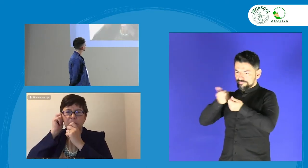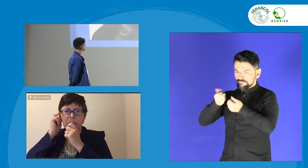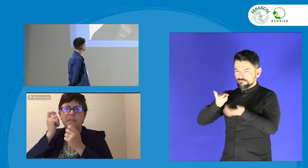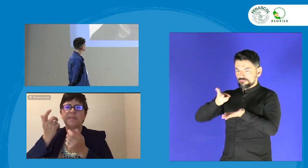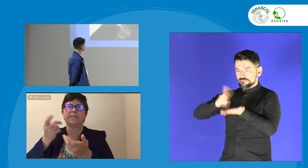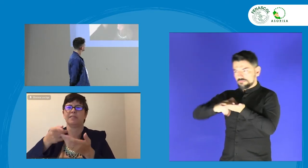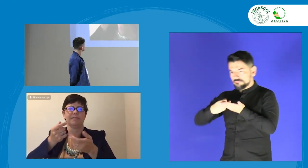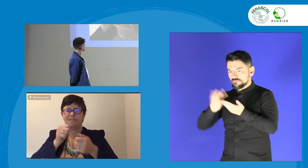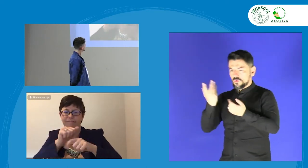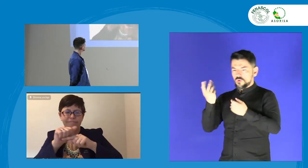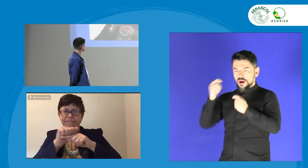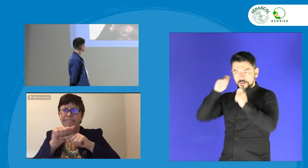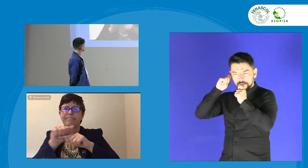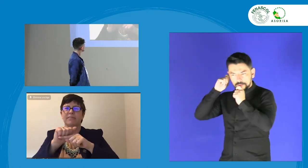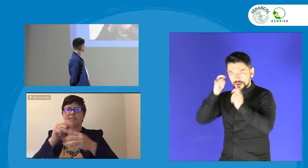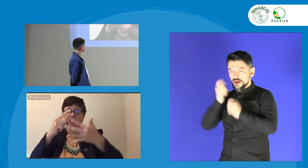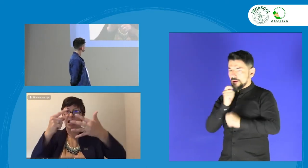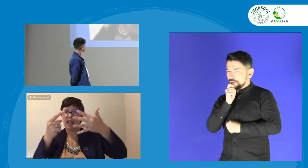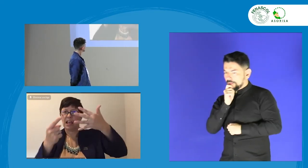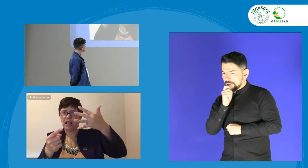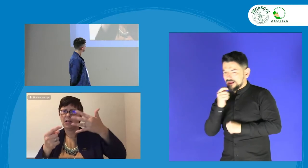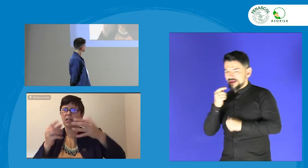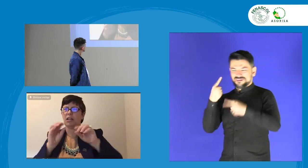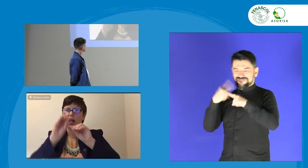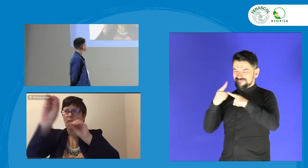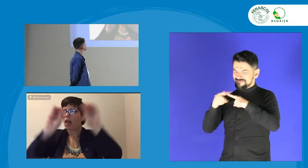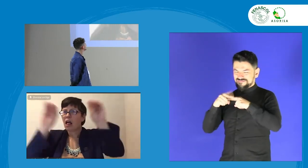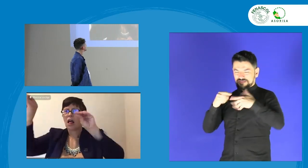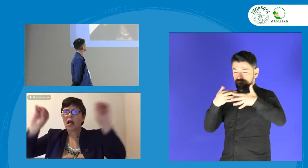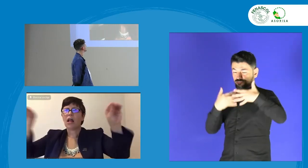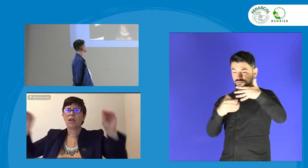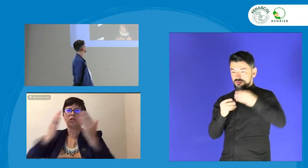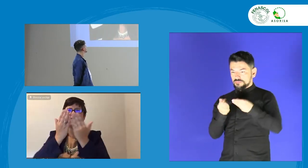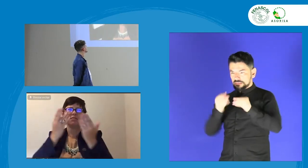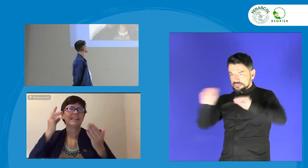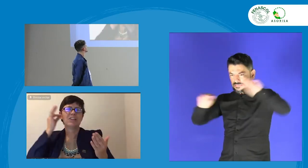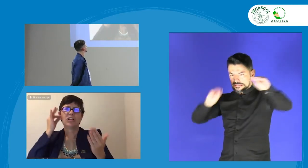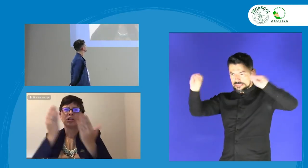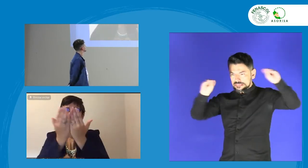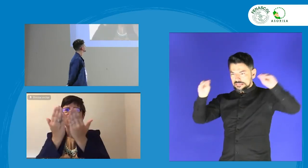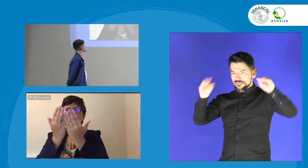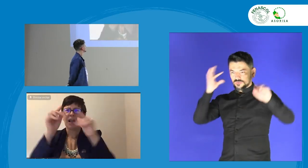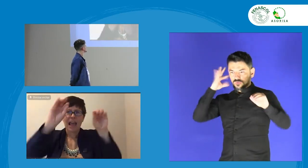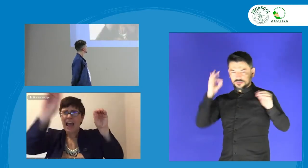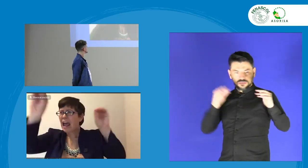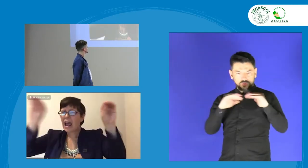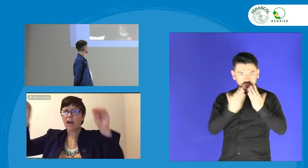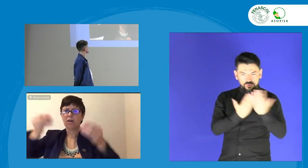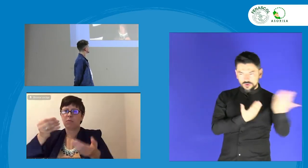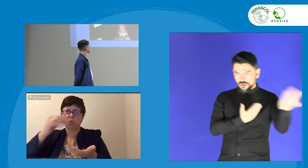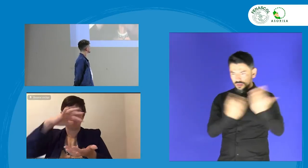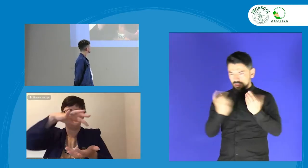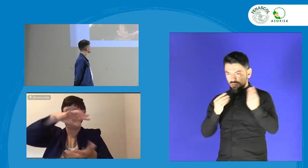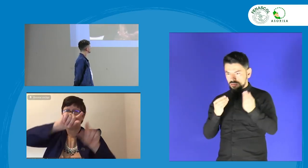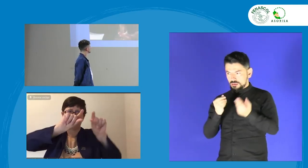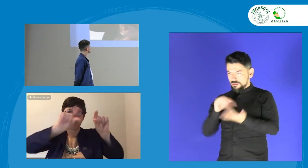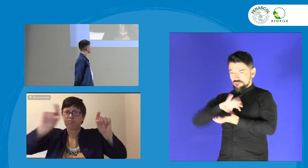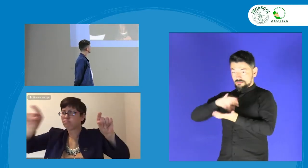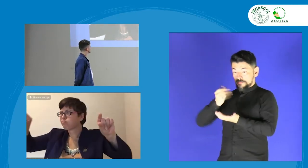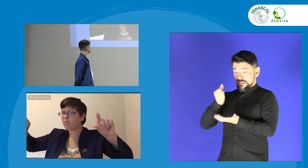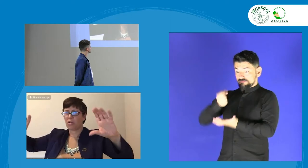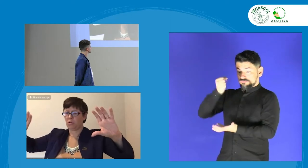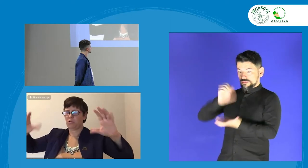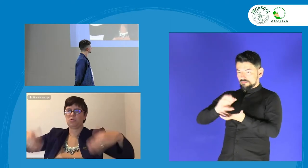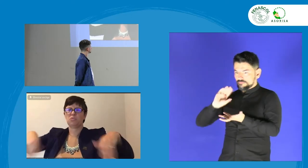se piensa en que deben existir, pues, por ejemplo, la transmisión a través del intérprete, apoyos